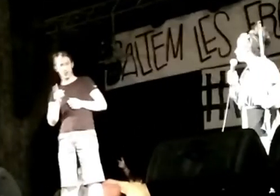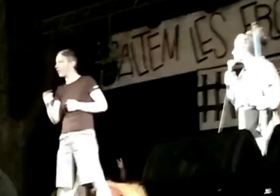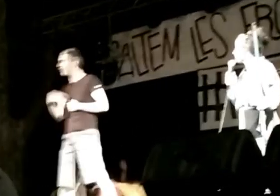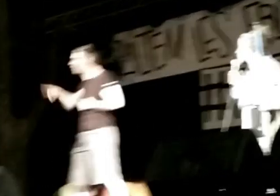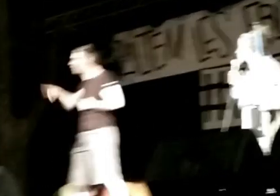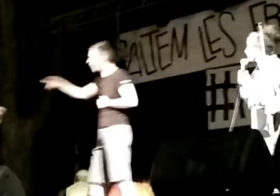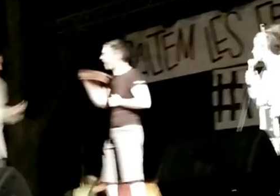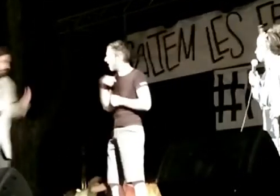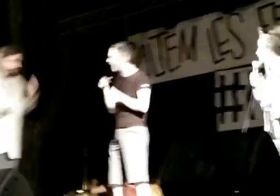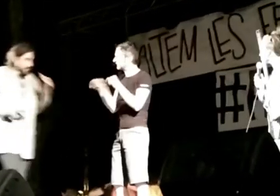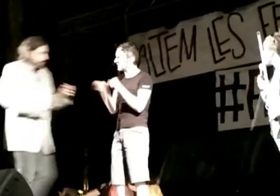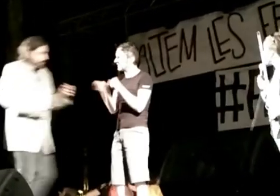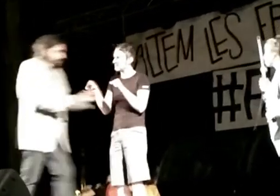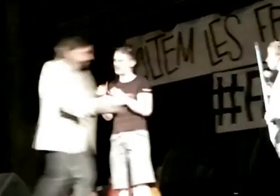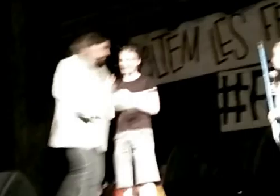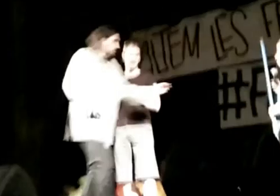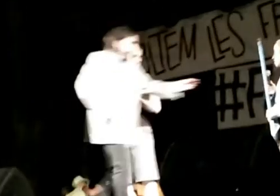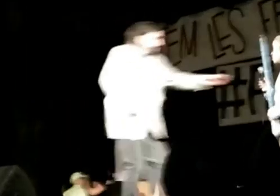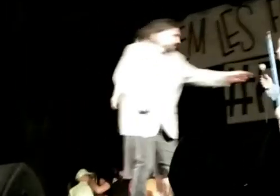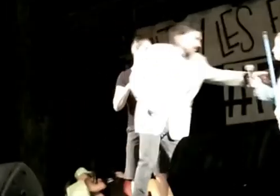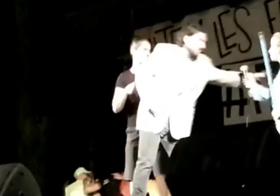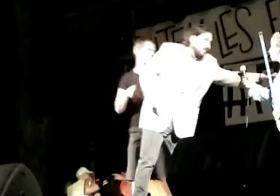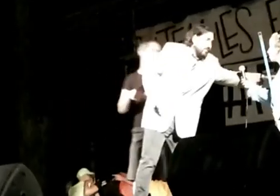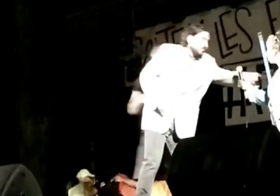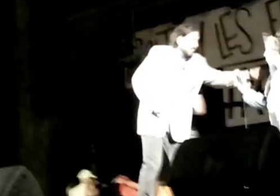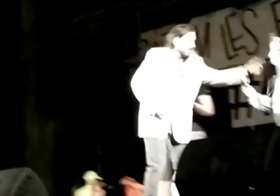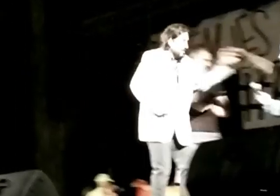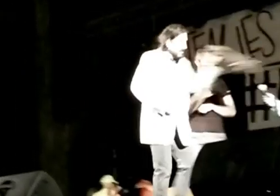No ha estat ni una setmana si va estar en tot el que ha robat.